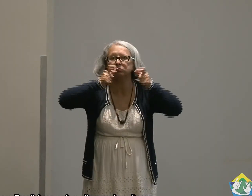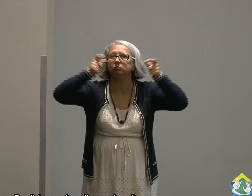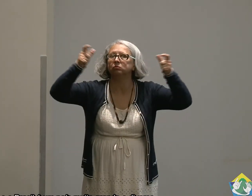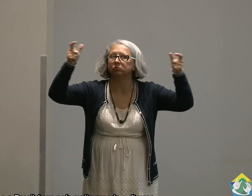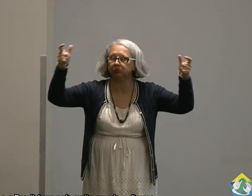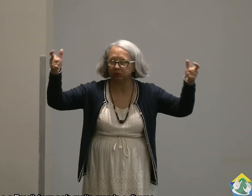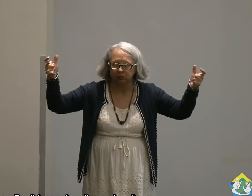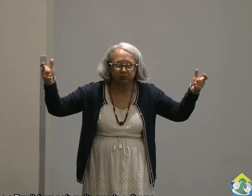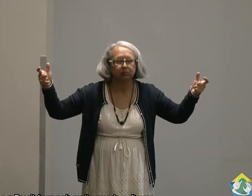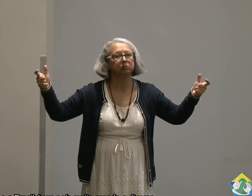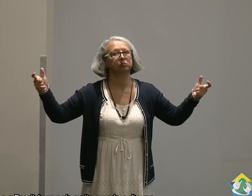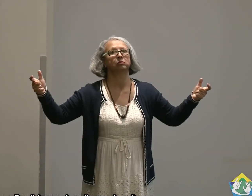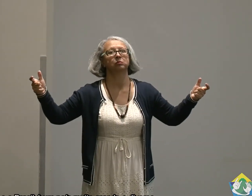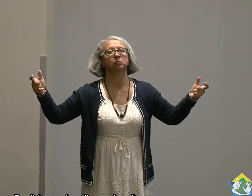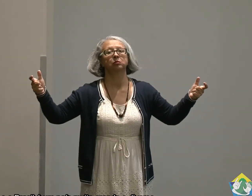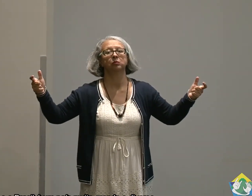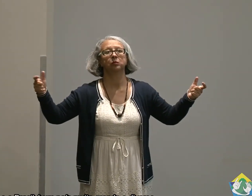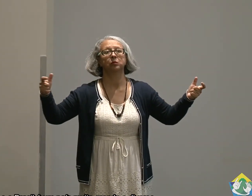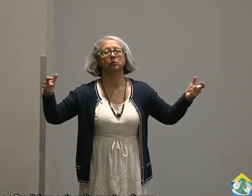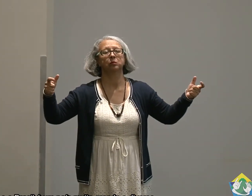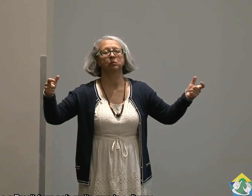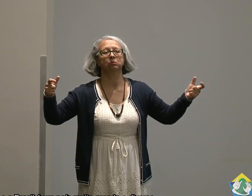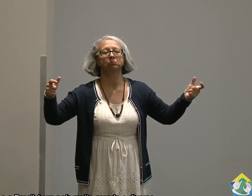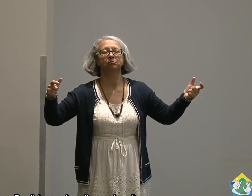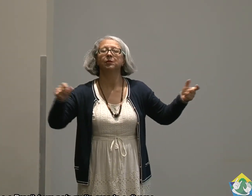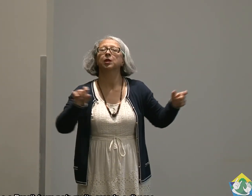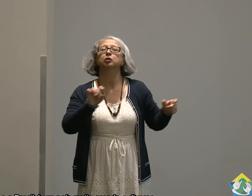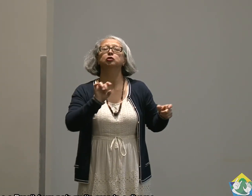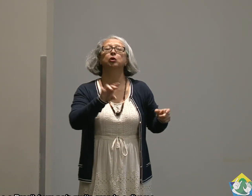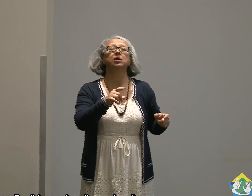E o Brasil é um país muito grande e diverso.